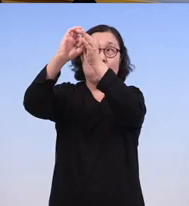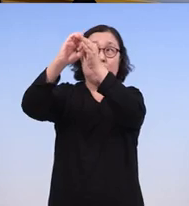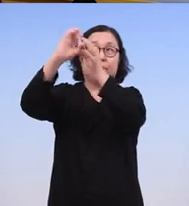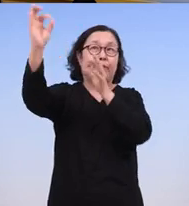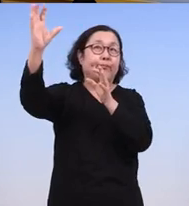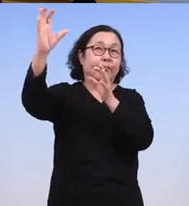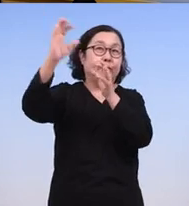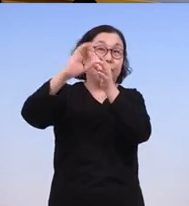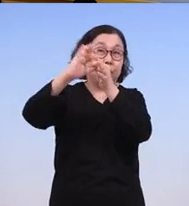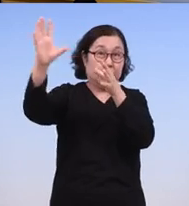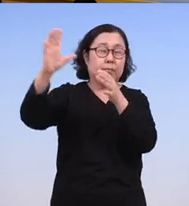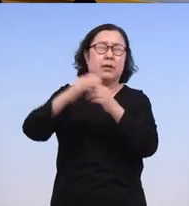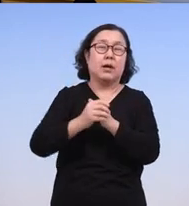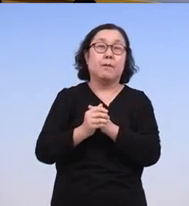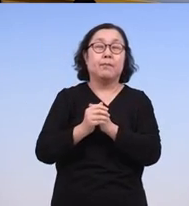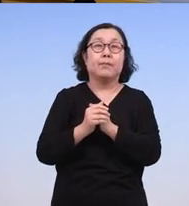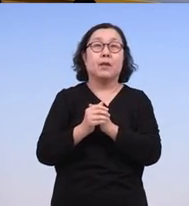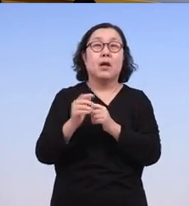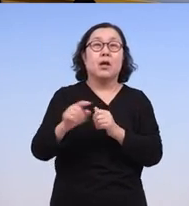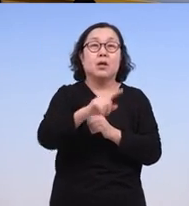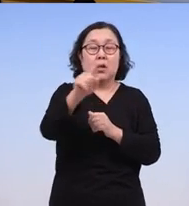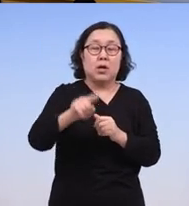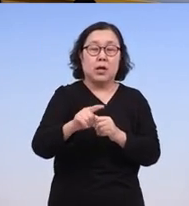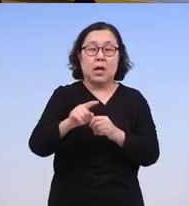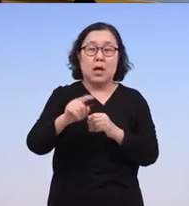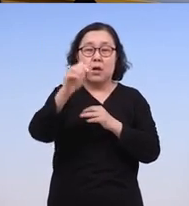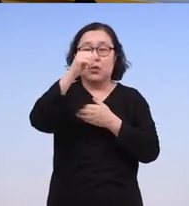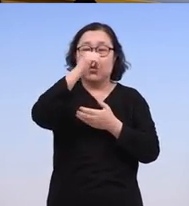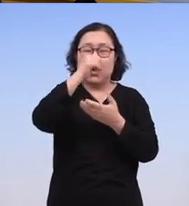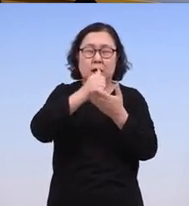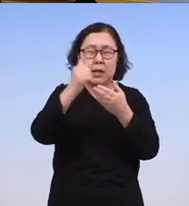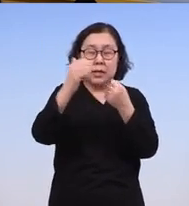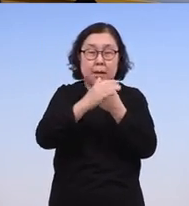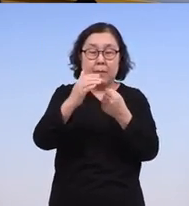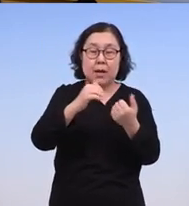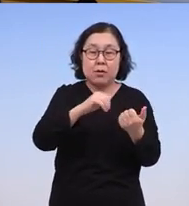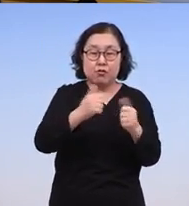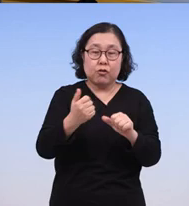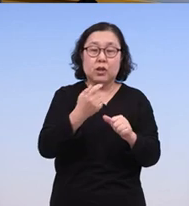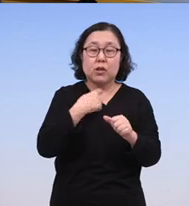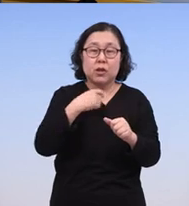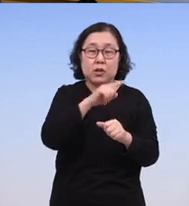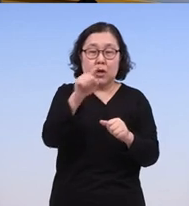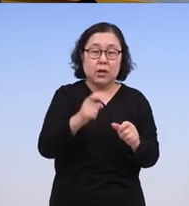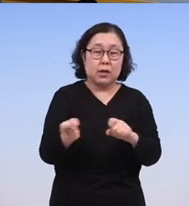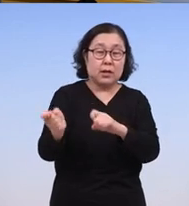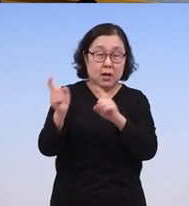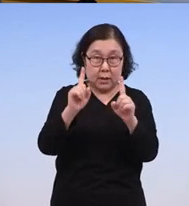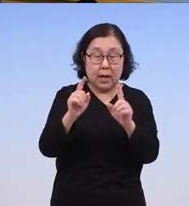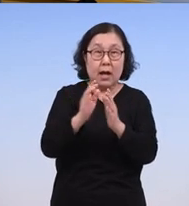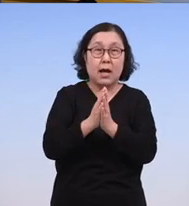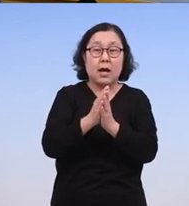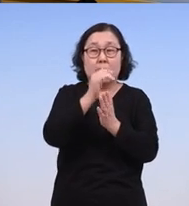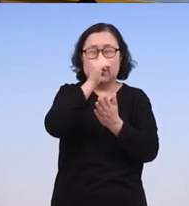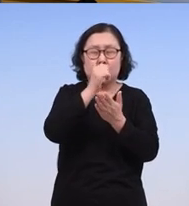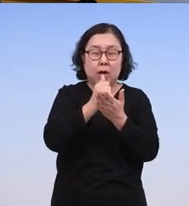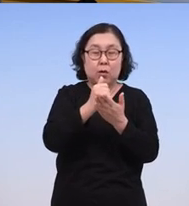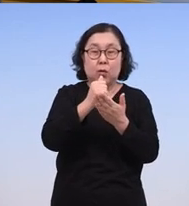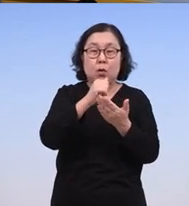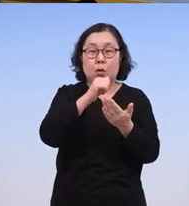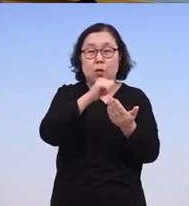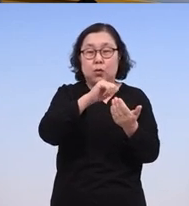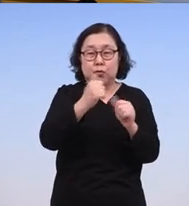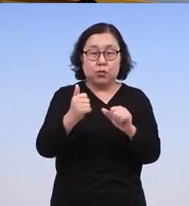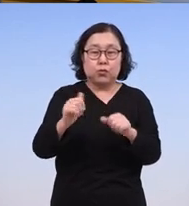상태, 이게 영적인 죽음입니다. 에베소서 2장 1절에 너희의 허물과 죄로 죽었던 너희를 살리셨도다. 5절에 허물로